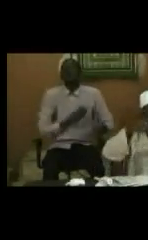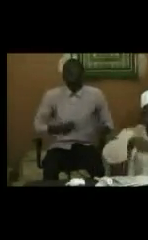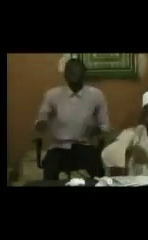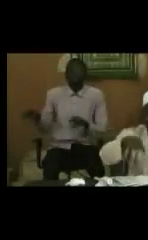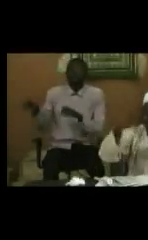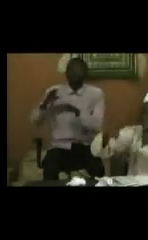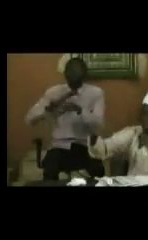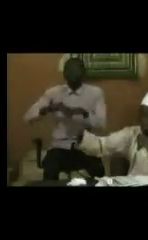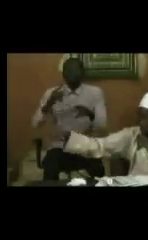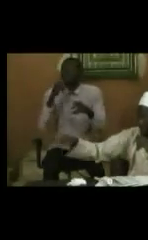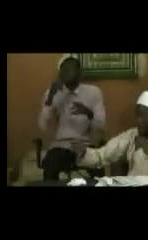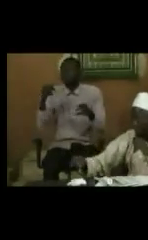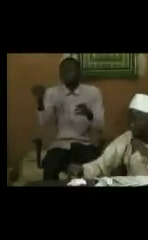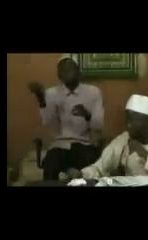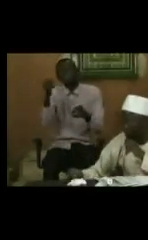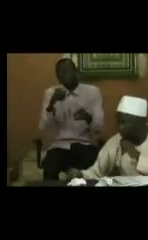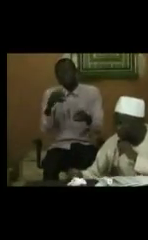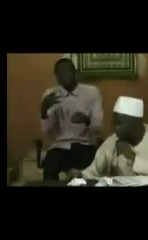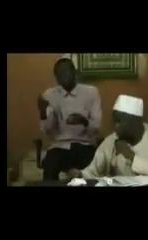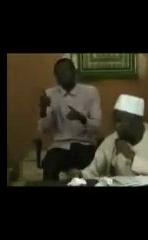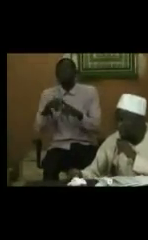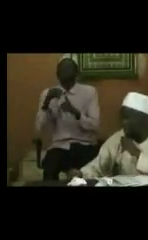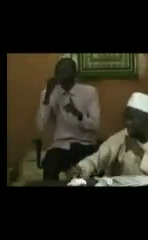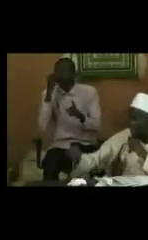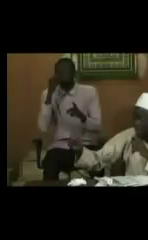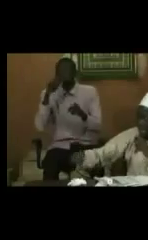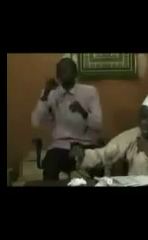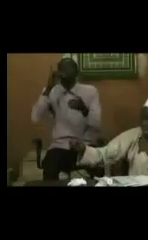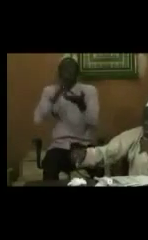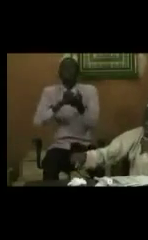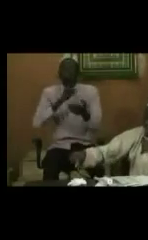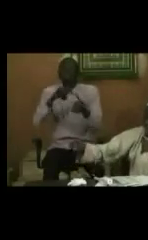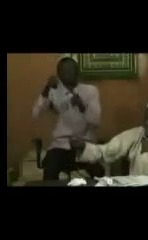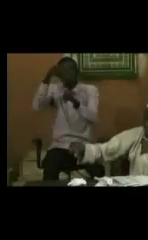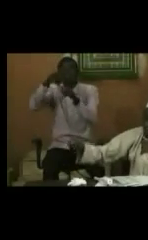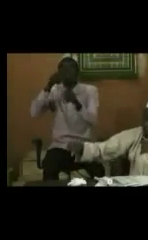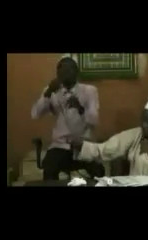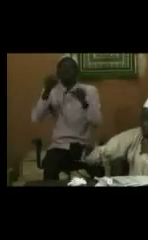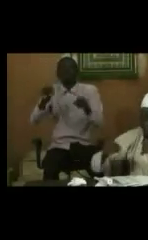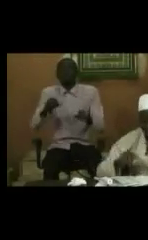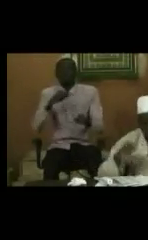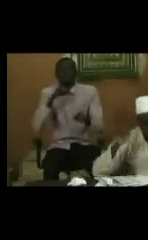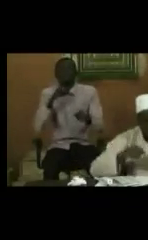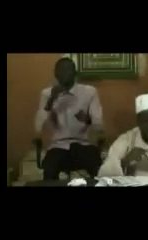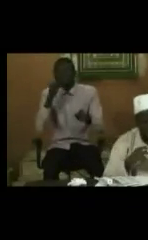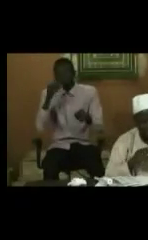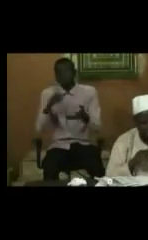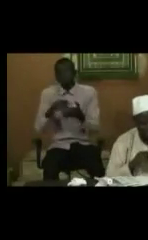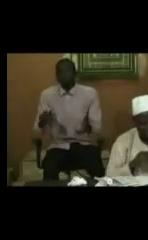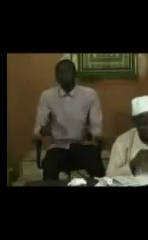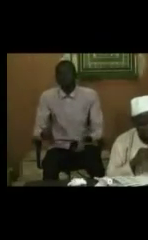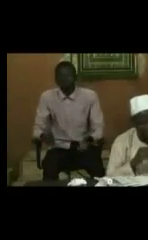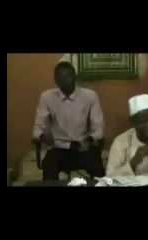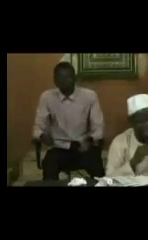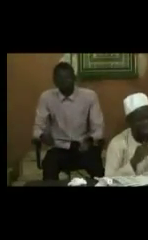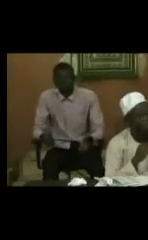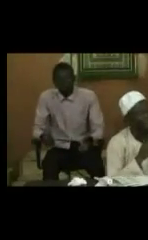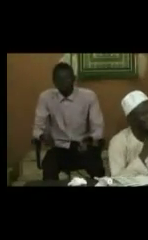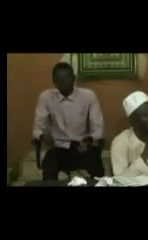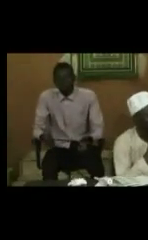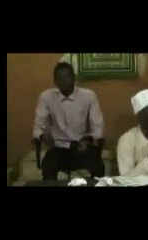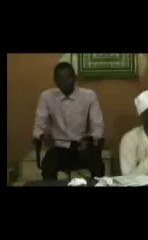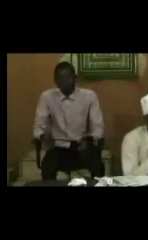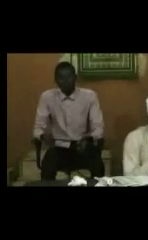thumma jaati sunna thumma jaati as-sunna sunna wade fa